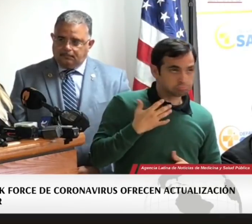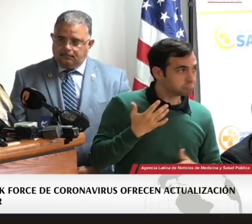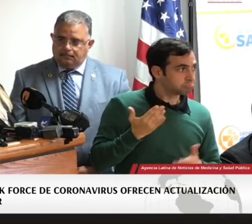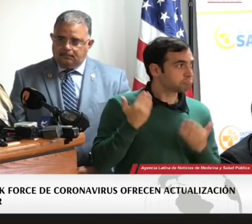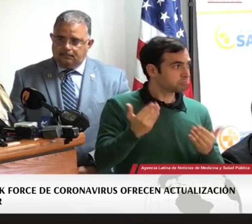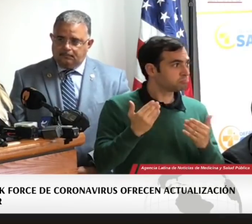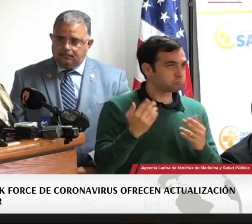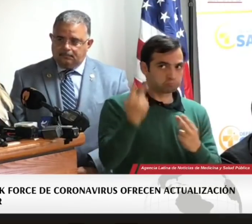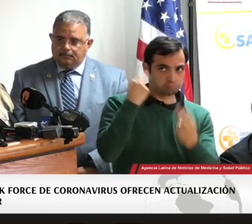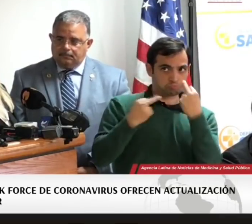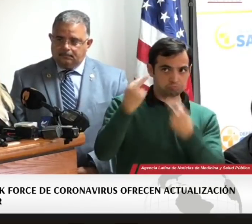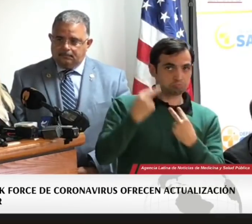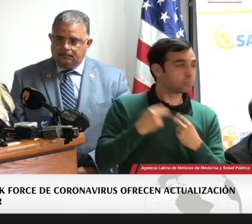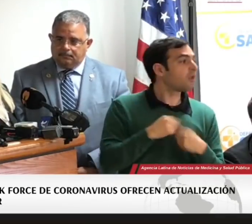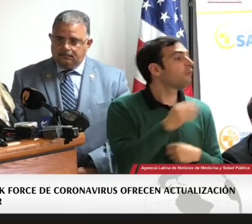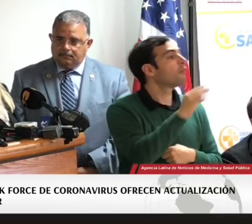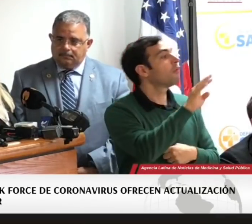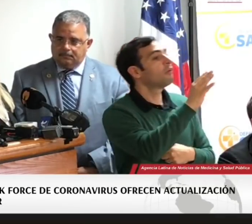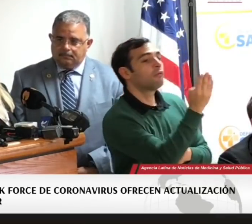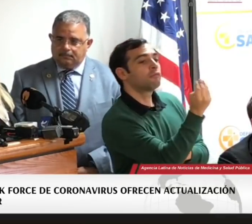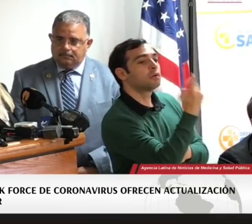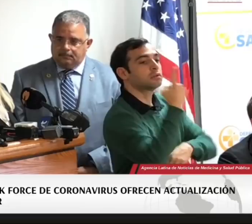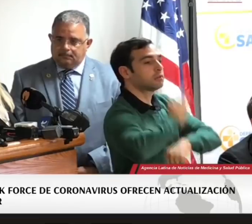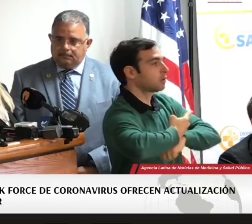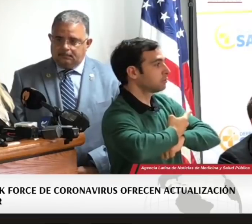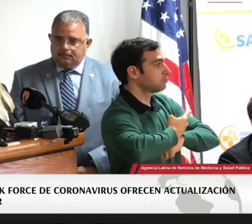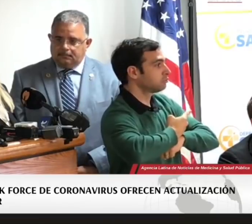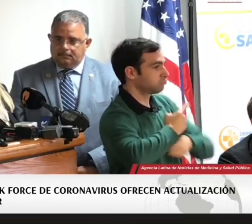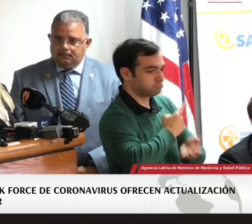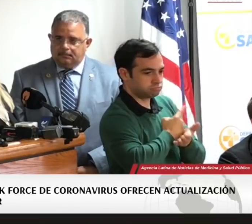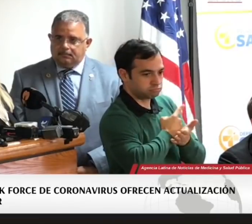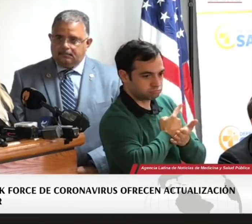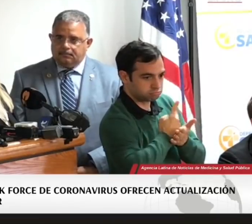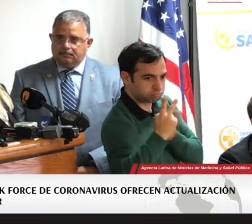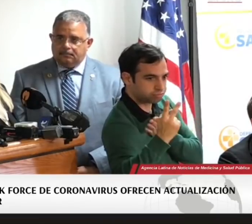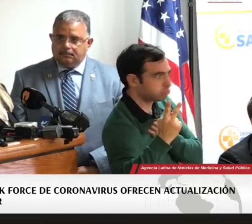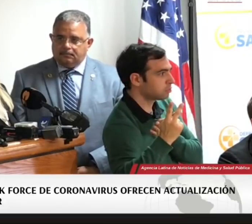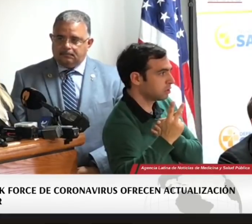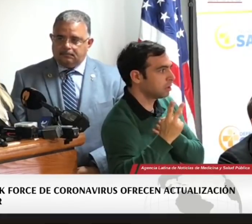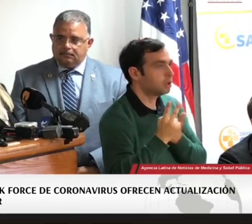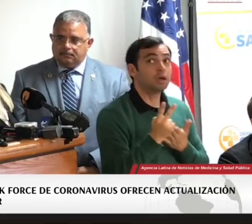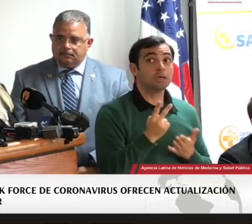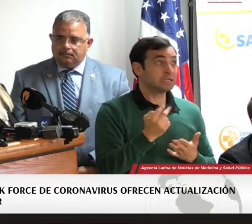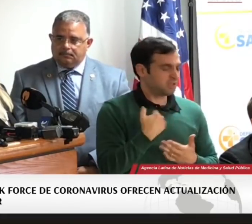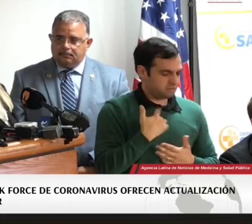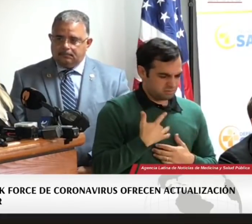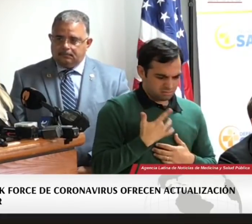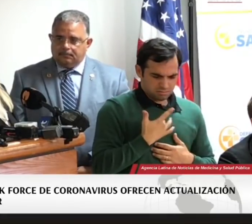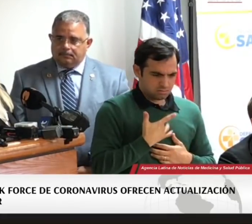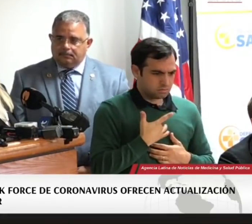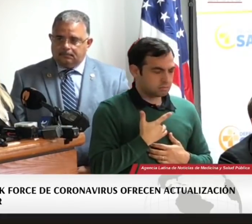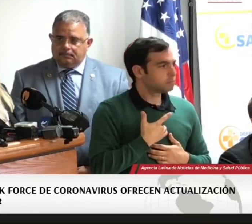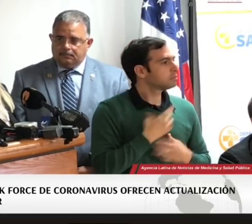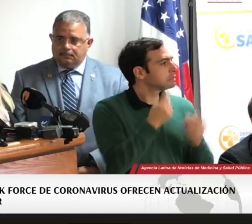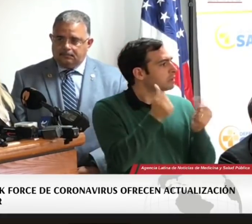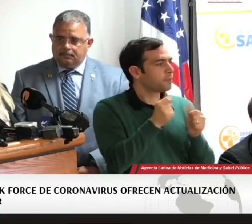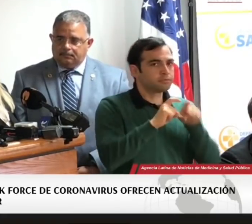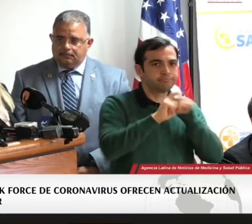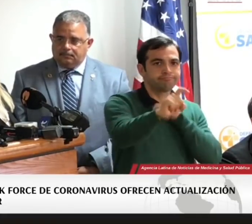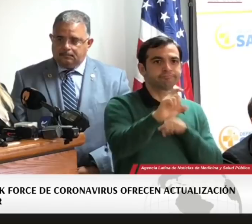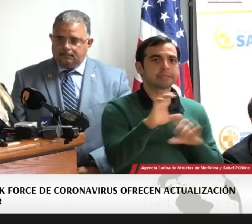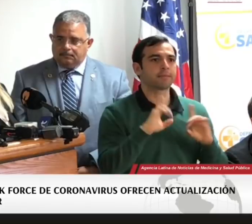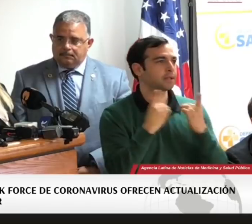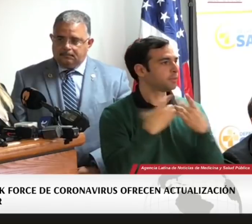días y en caso de desarrollar algún síntoma, comunicarse con el Departamento de Salud para proceder para hacer el